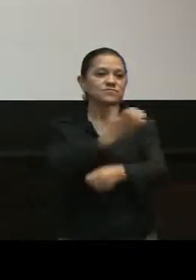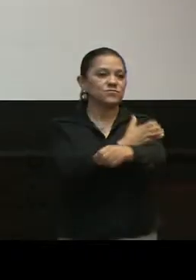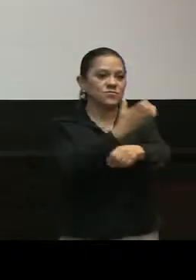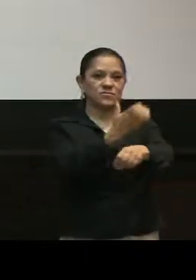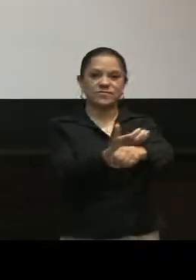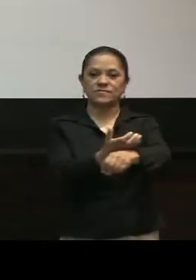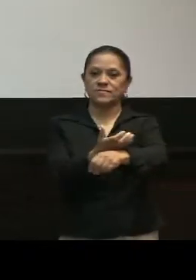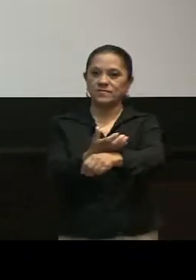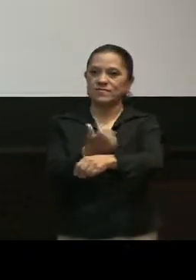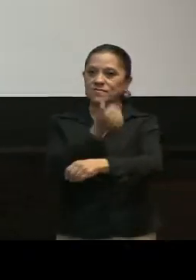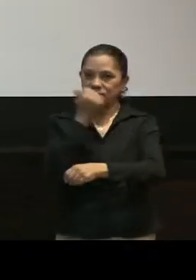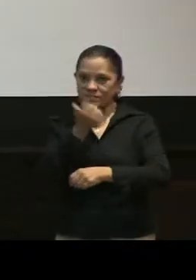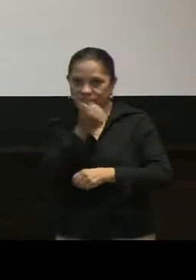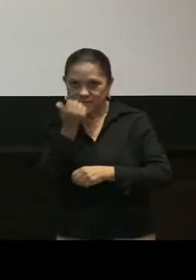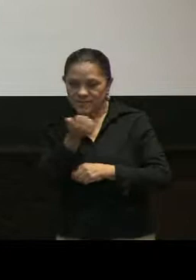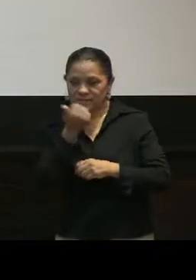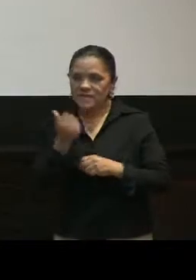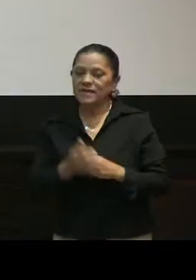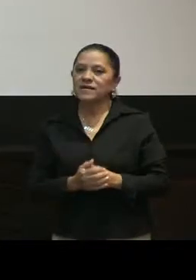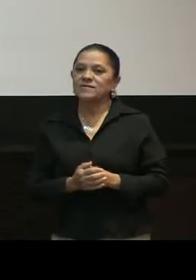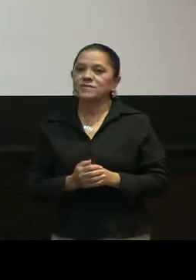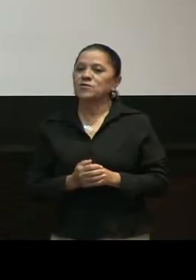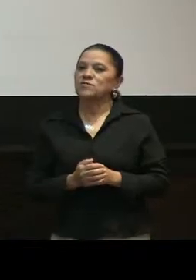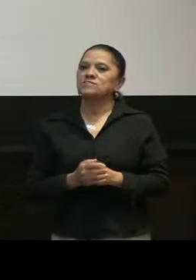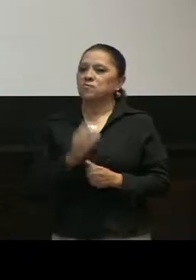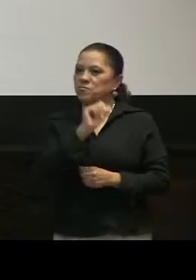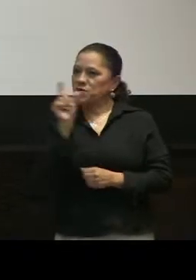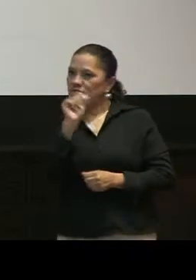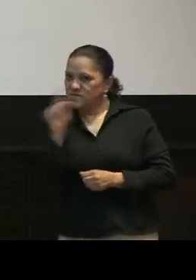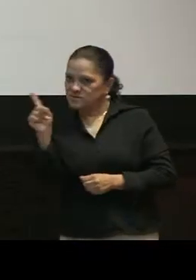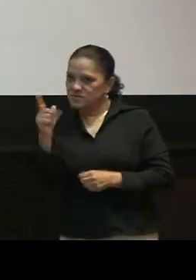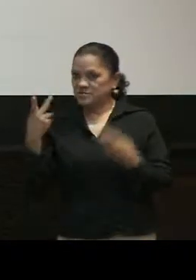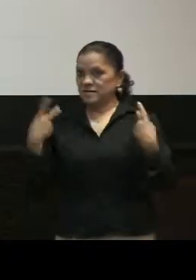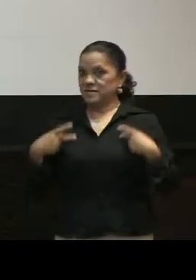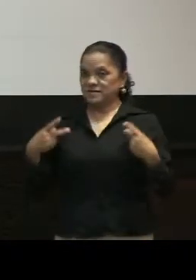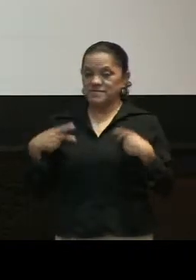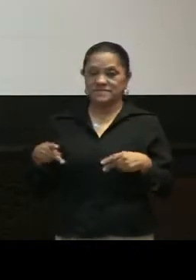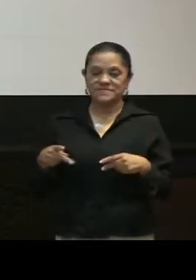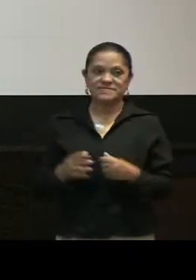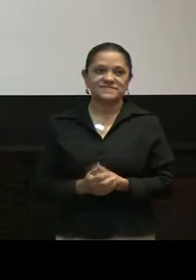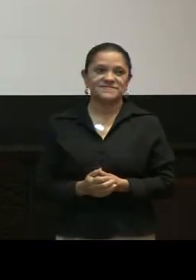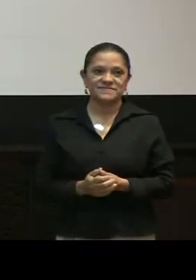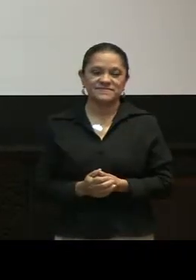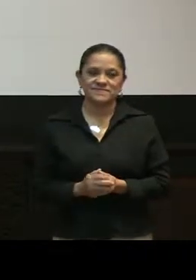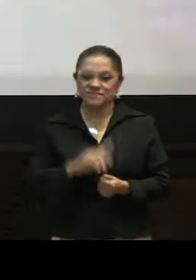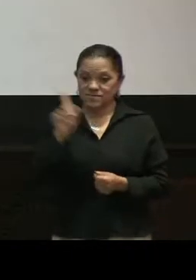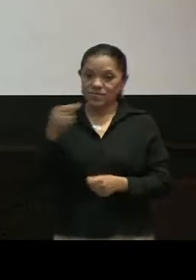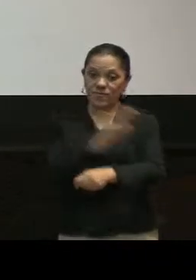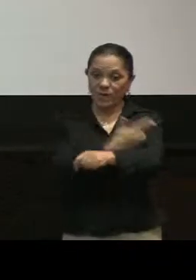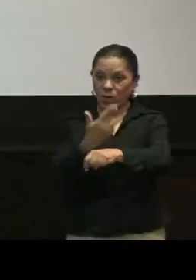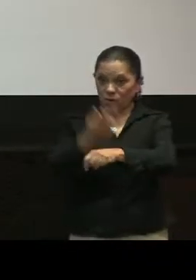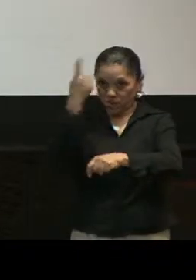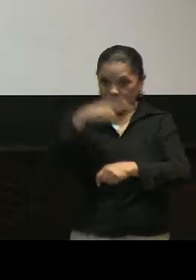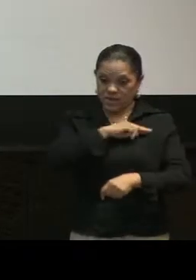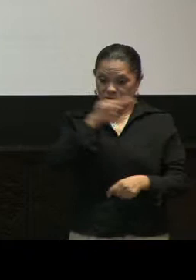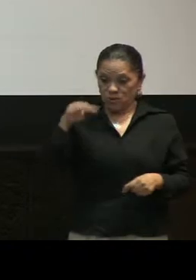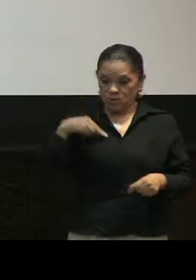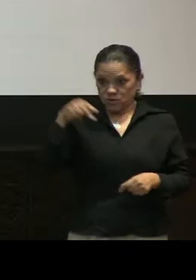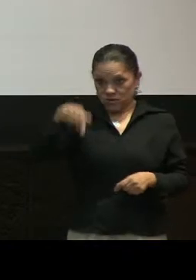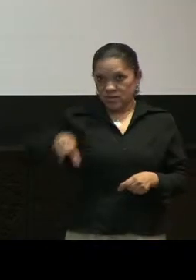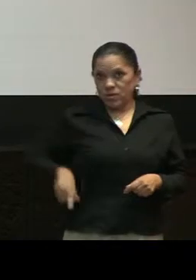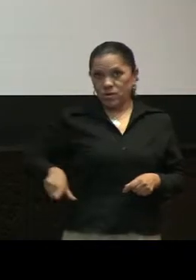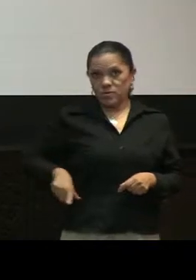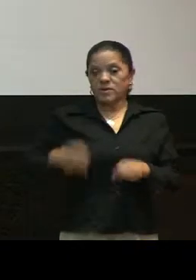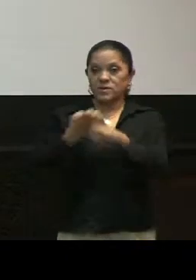compañeros académicos, profesionistas, ciudadanos. Es un honor para nosotros en el gobierno del Estado